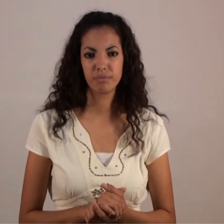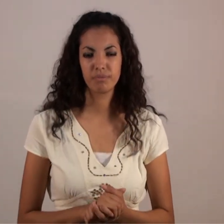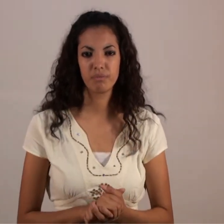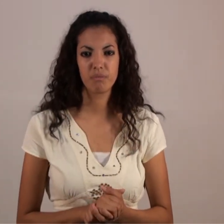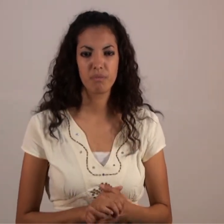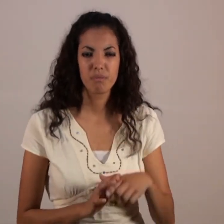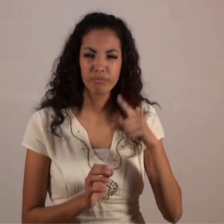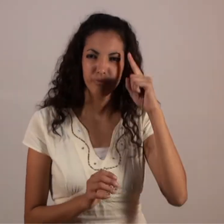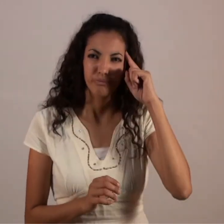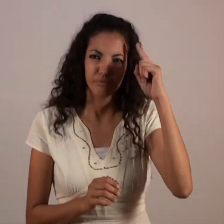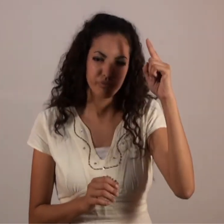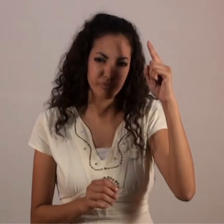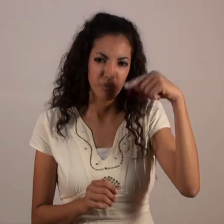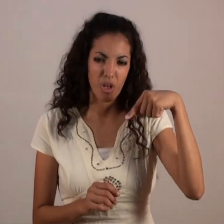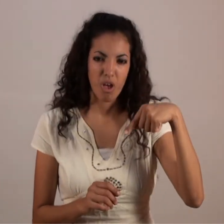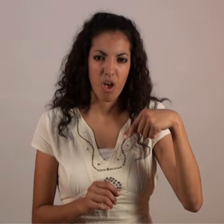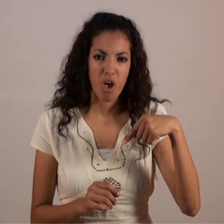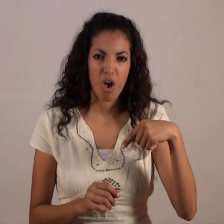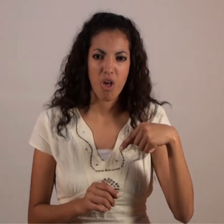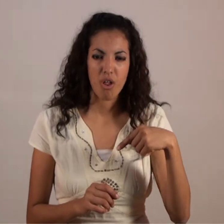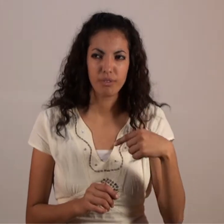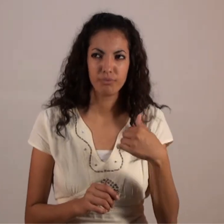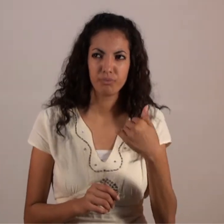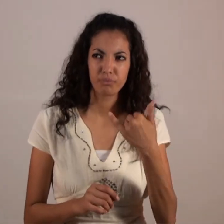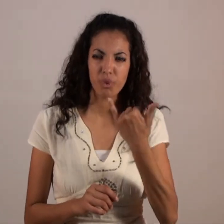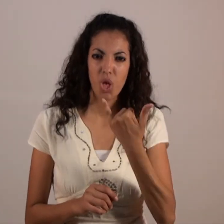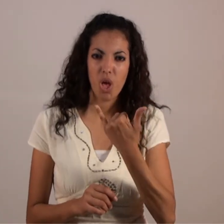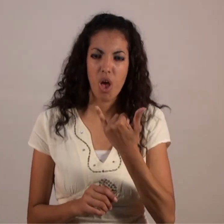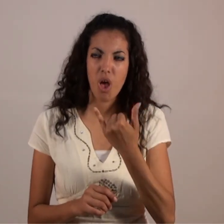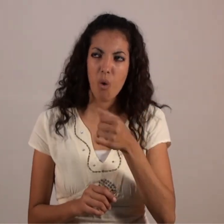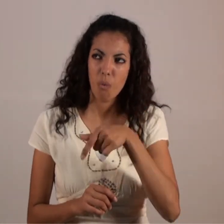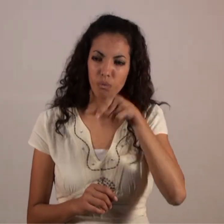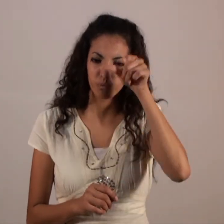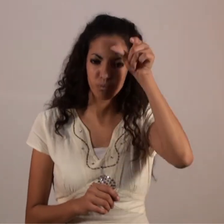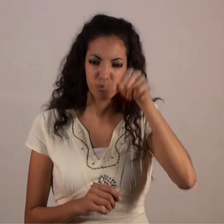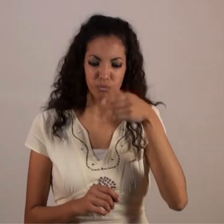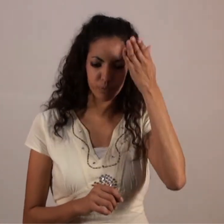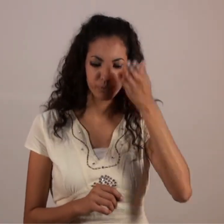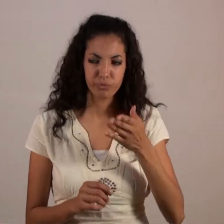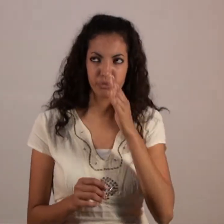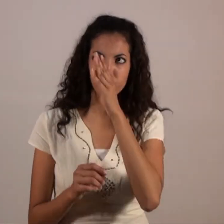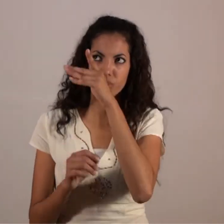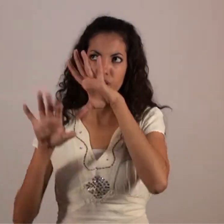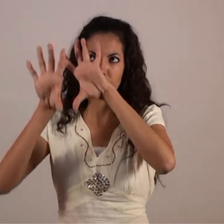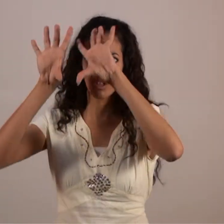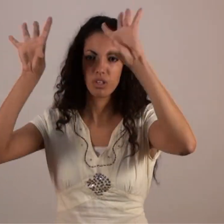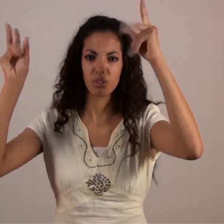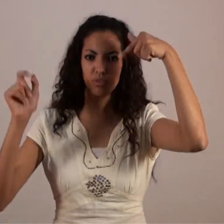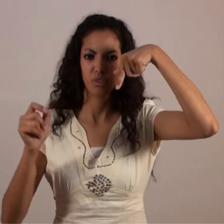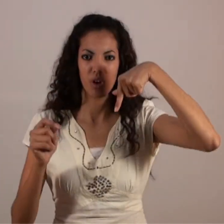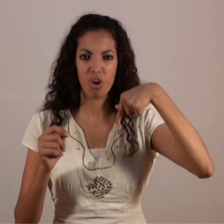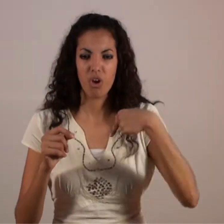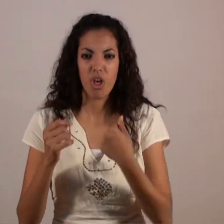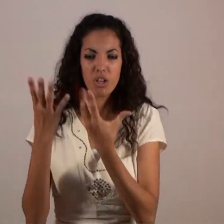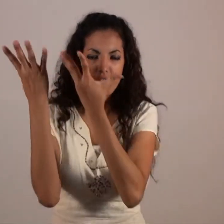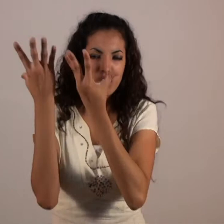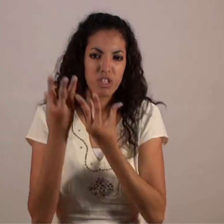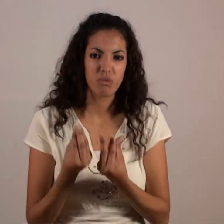Piensa, hay un ser humano en el cielo ahora mismo que media en tu favor. ¿Qué debería decirte esto acerca